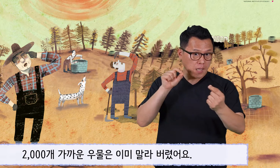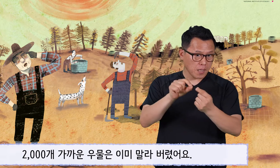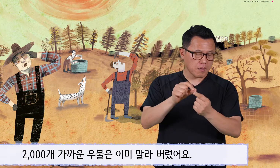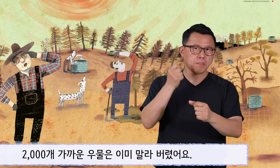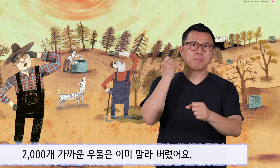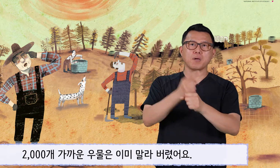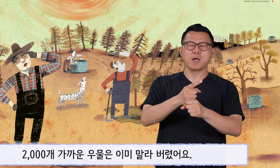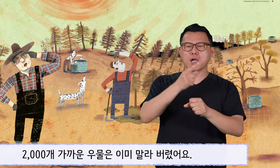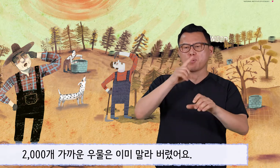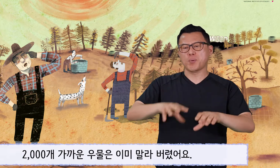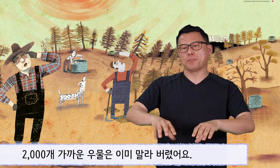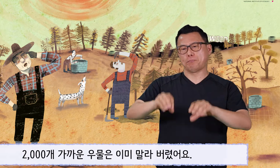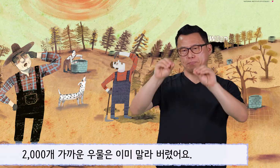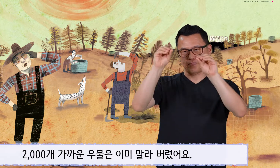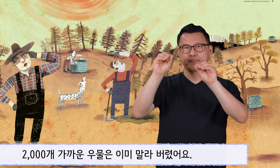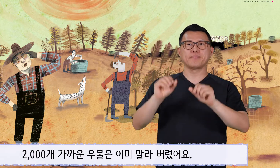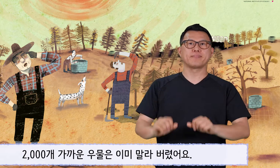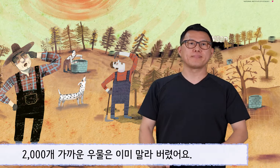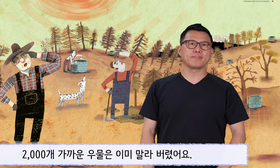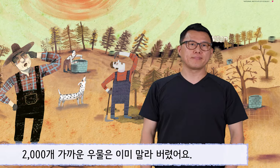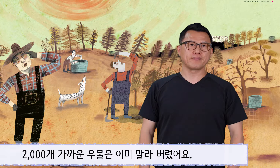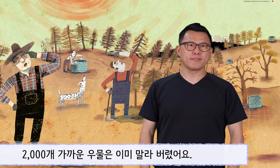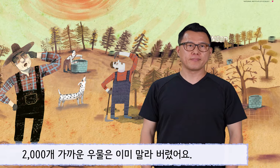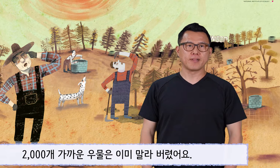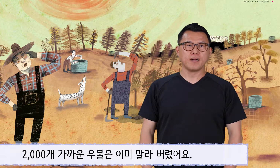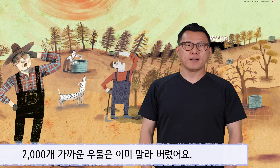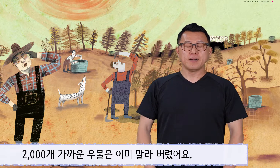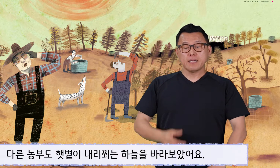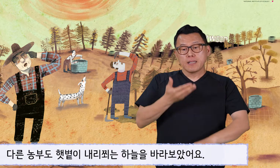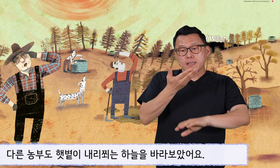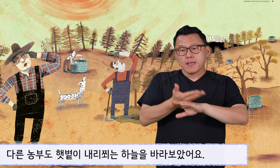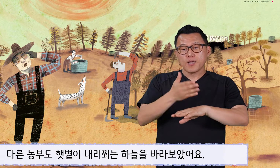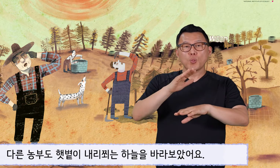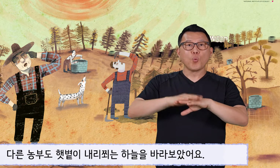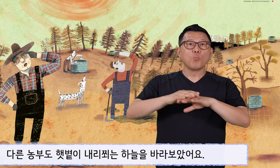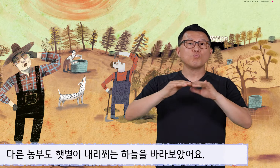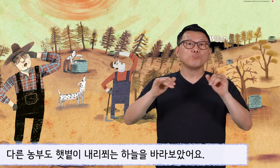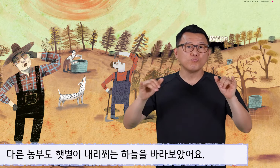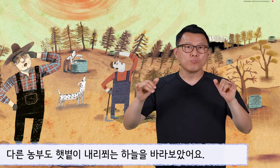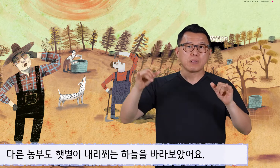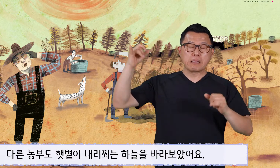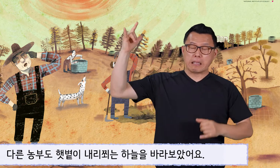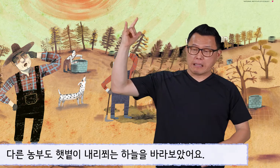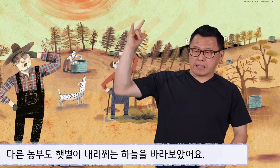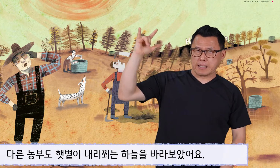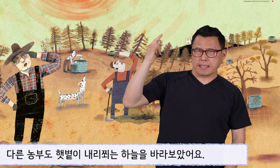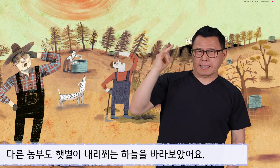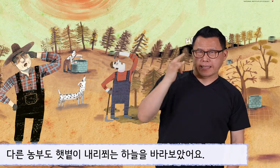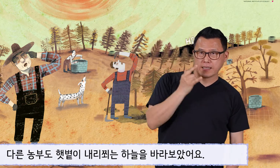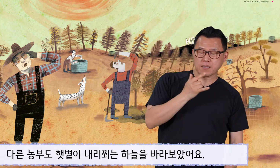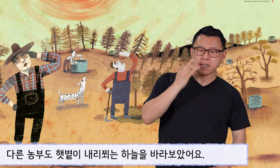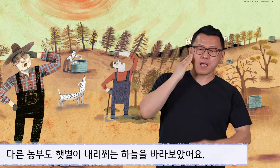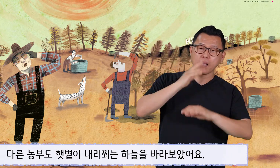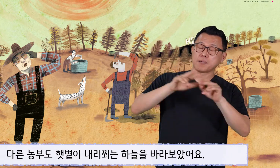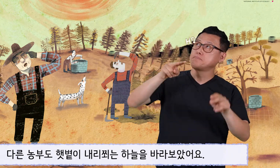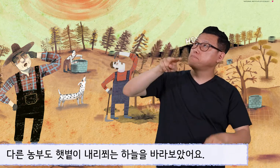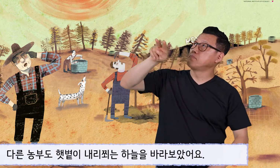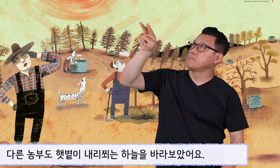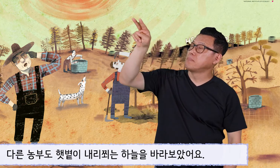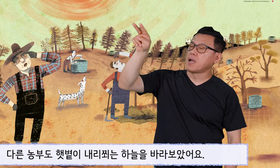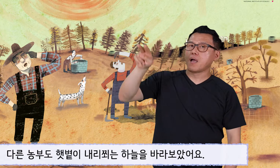2,000개 가까운 우물은 이미 말라버렸어요. 다른 농부도 햇볕이 내리쬐는